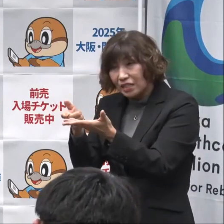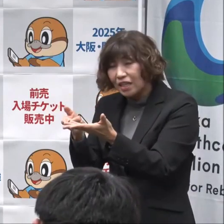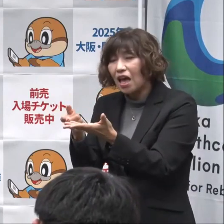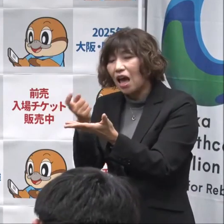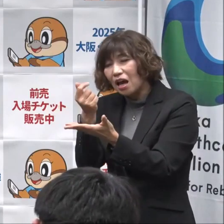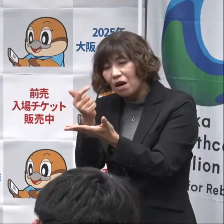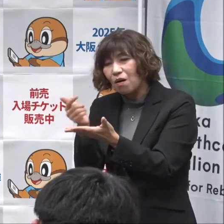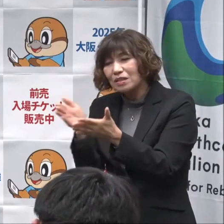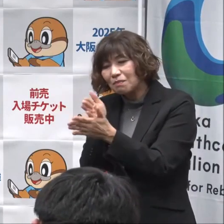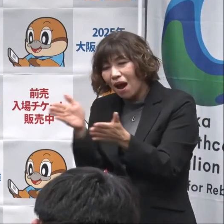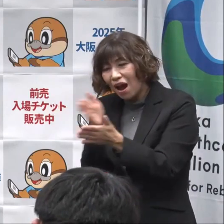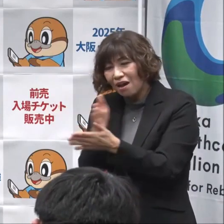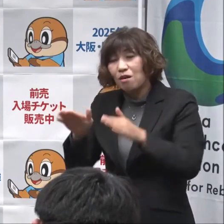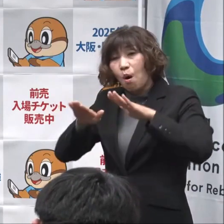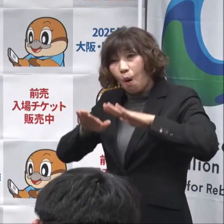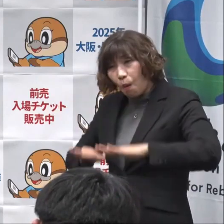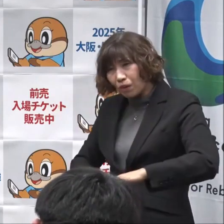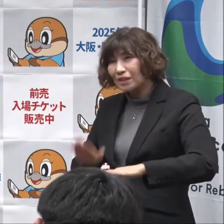。なので、